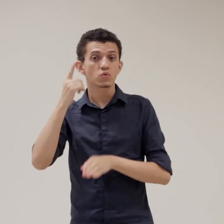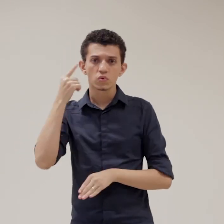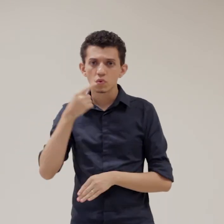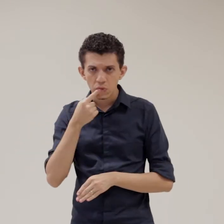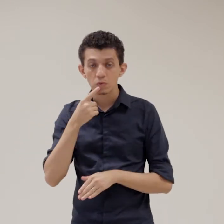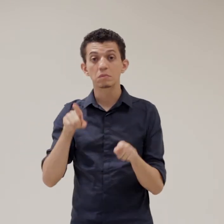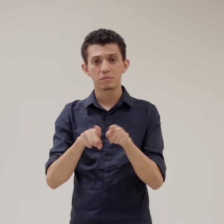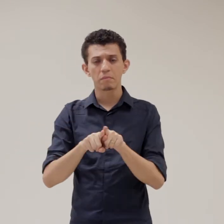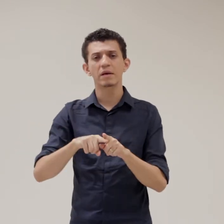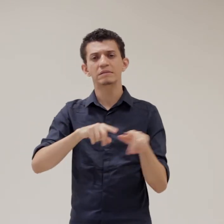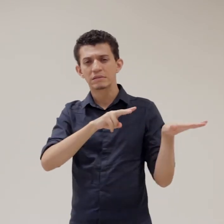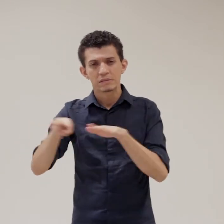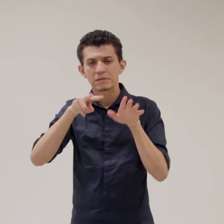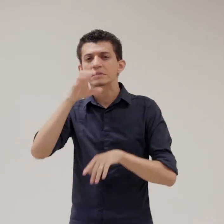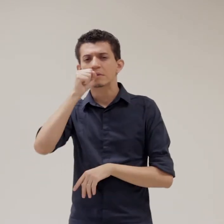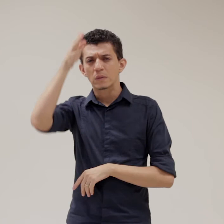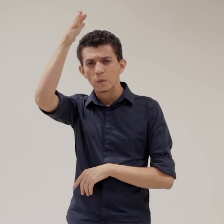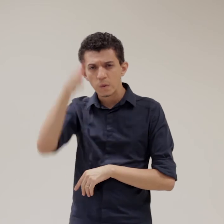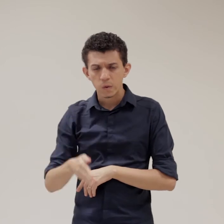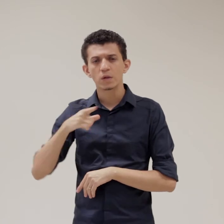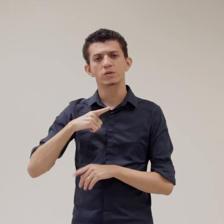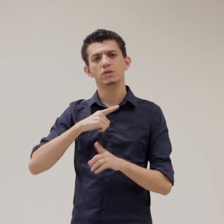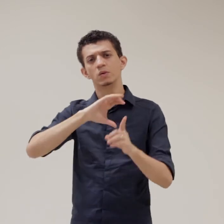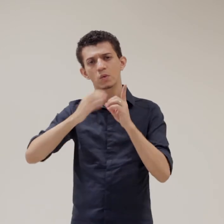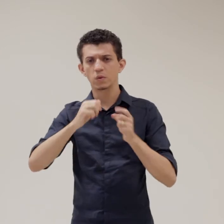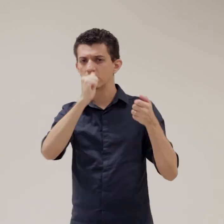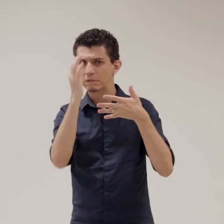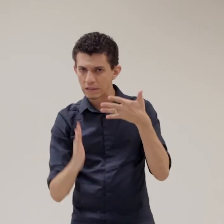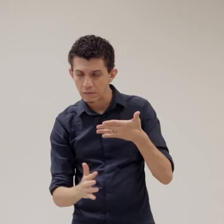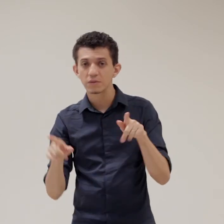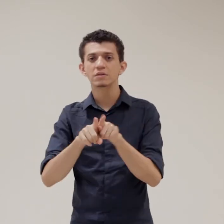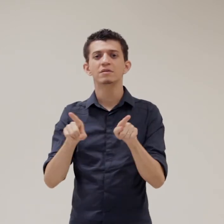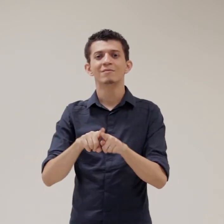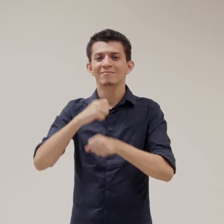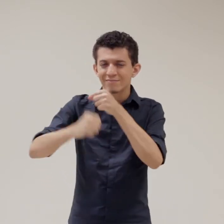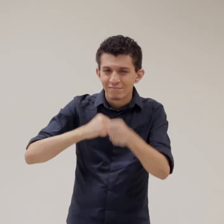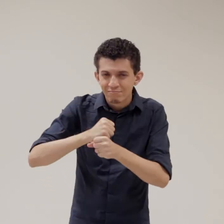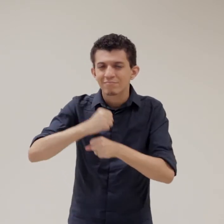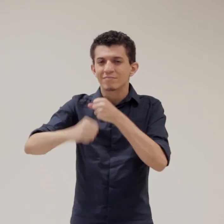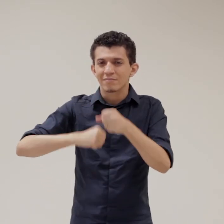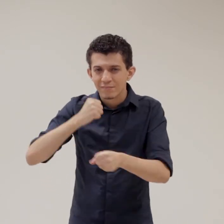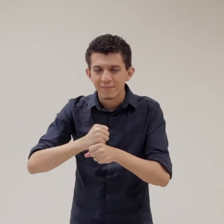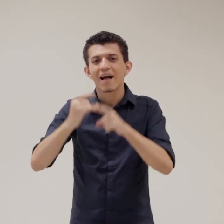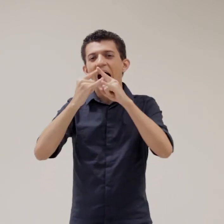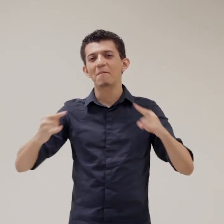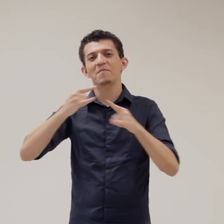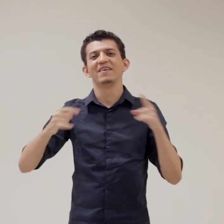idade devido a uma meningite. O trabalho vai além da esfera religiosa e presta também assistência aos deficientes